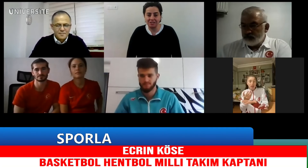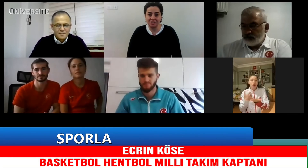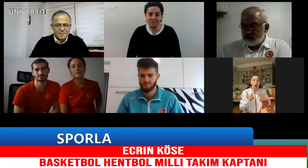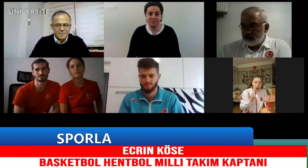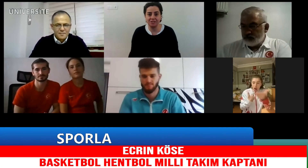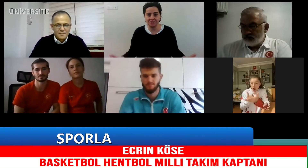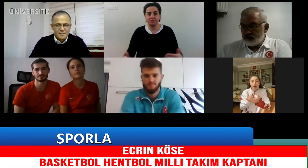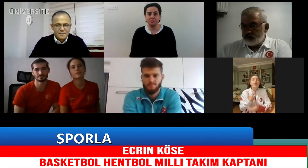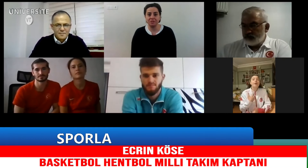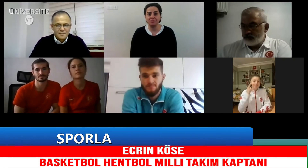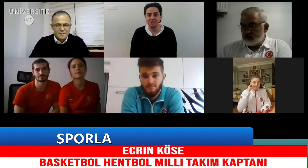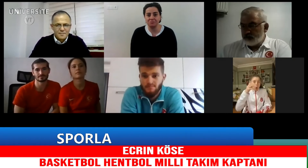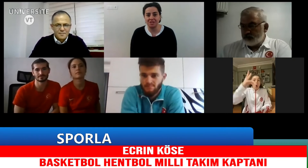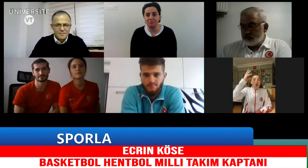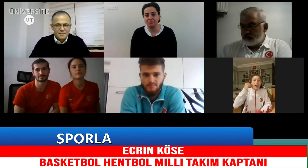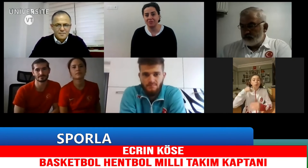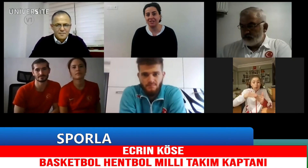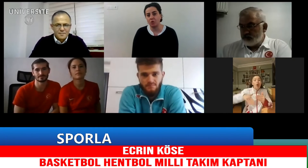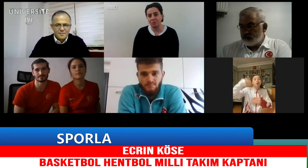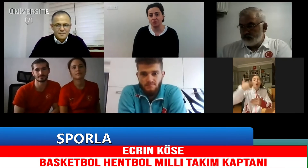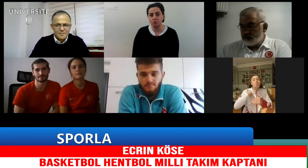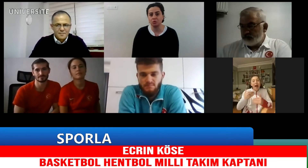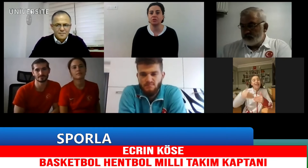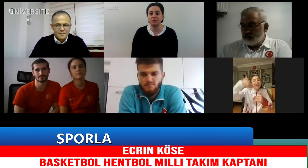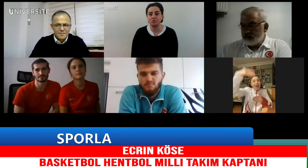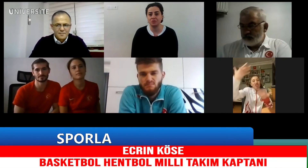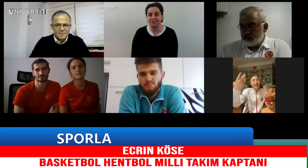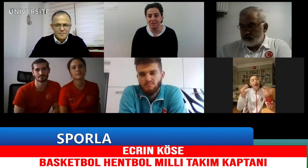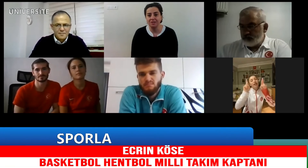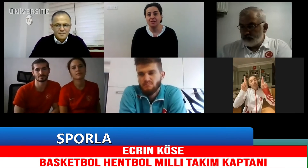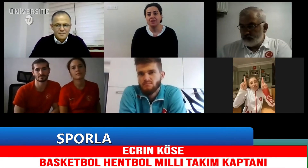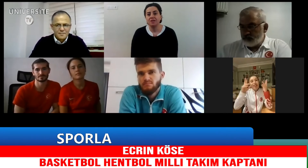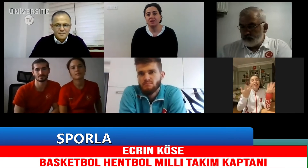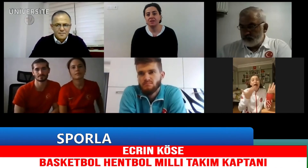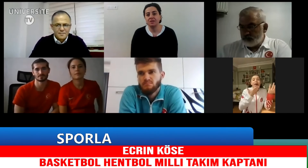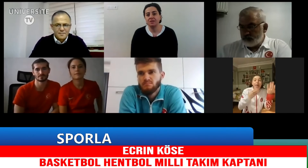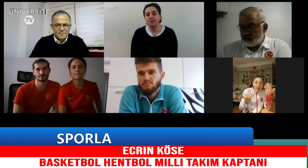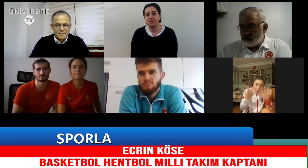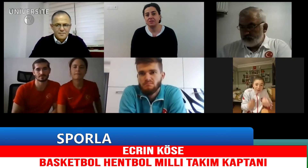için yani iki tarafın birbirine bakışı belki birbirleriyle olmak çok zor gibi gözükse de